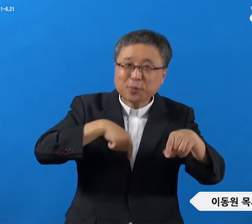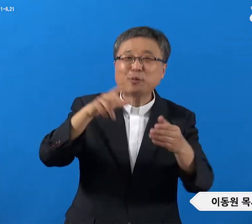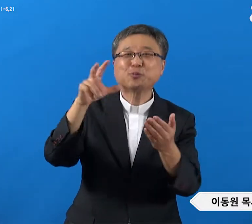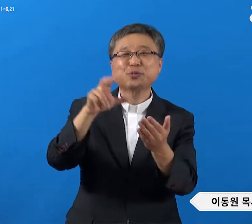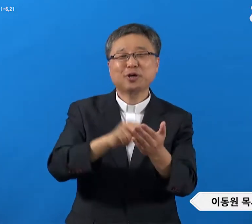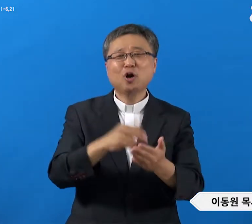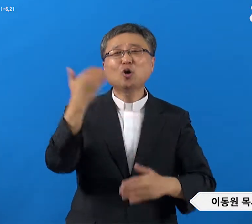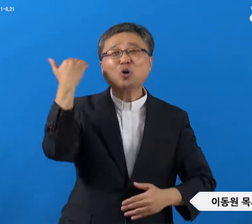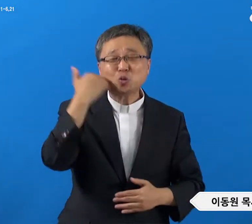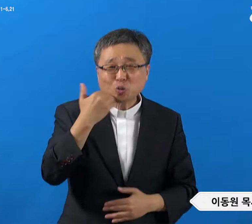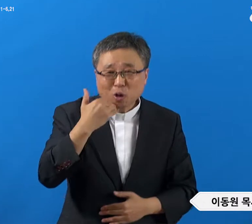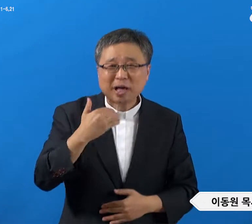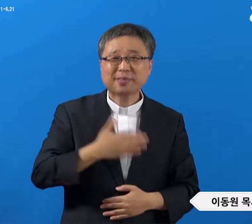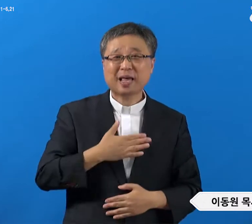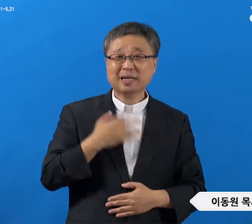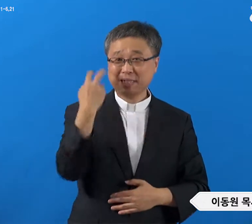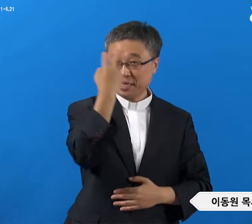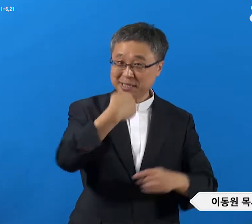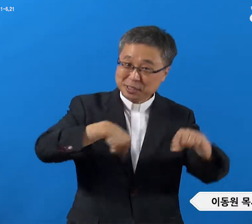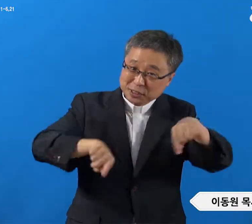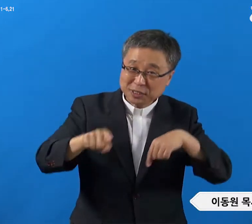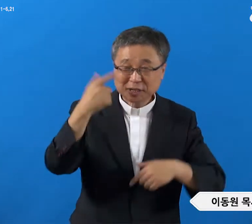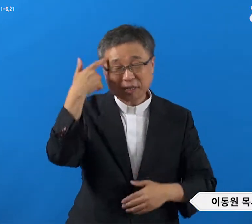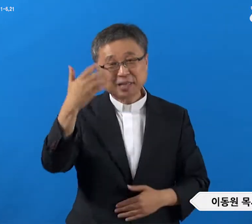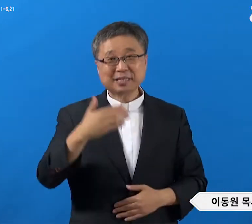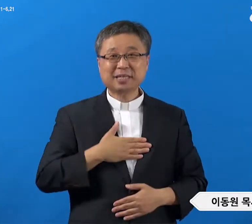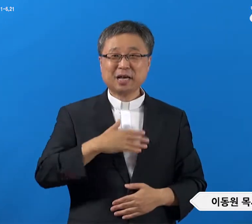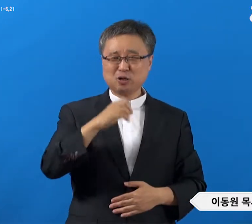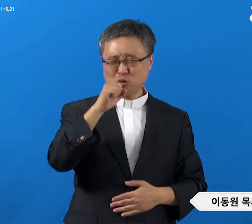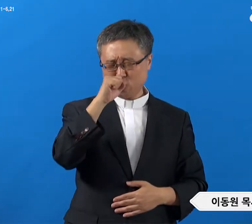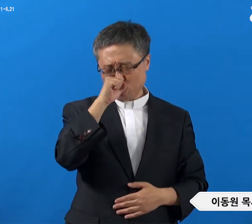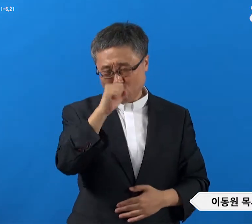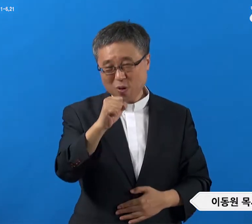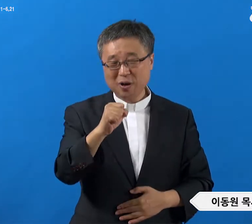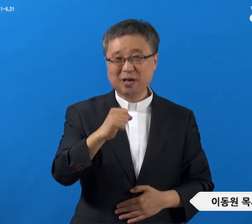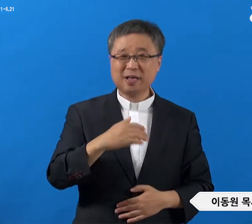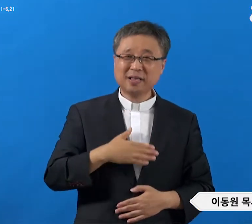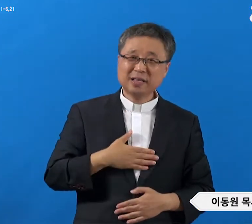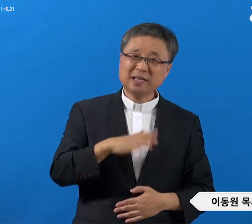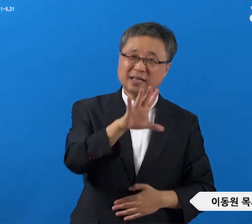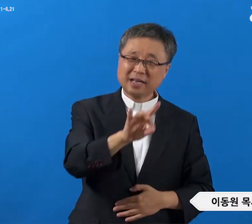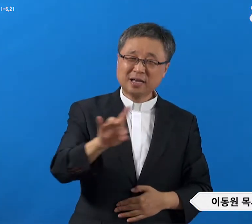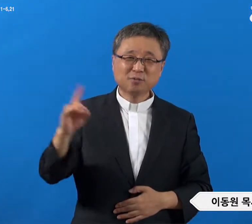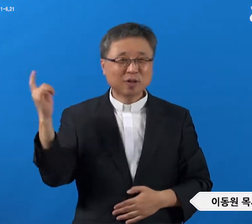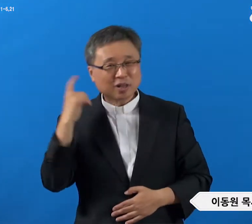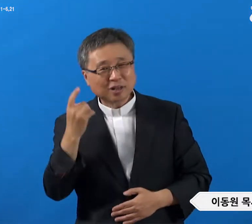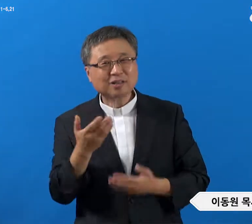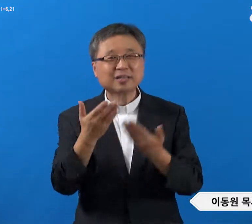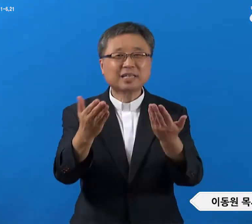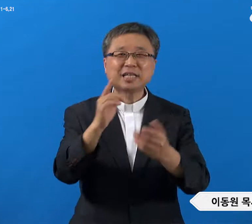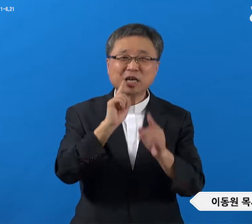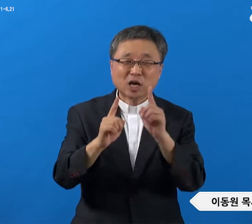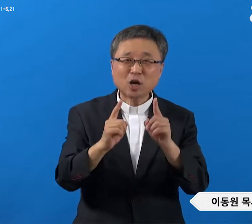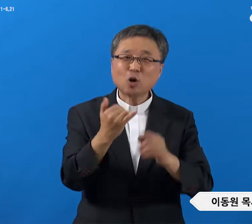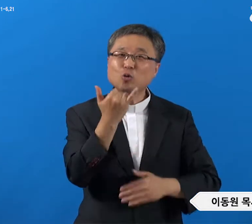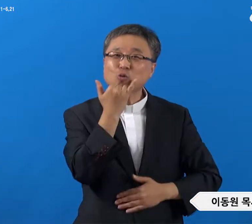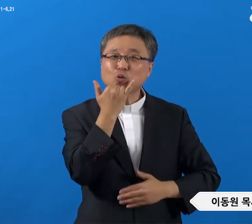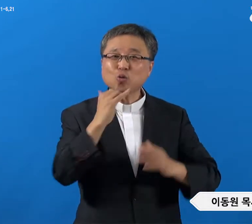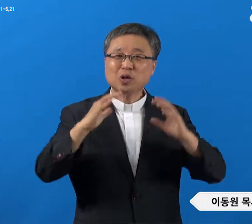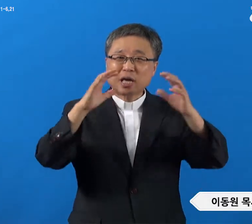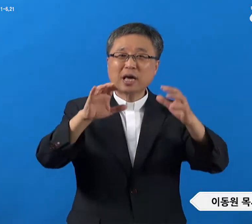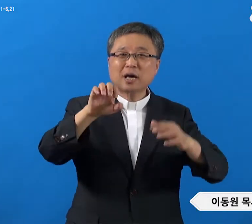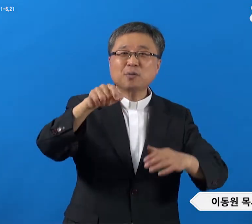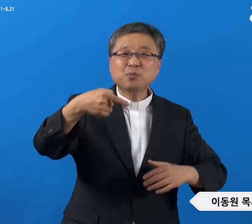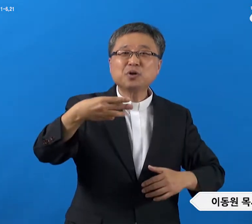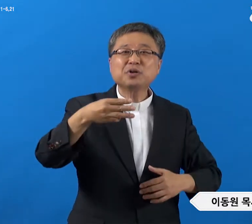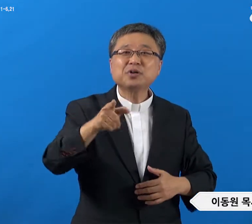것입니다. 누가 나를 다스리는가? 제가 좋아하는 가끔씩 들려드리는 이런 이야기가 있습니다. 독일이